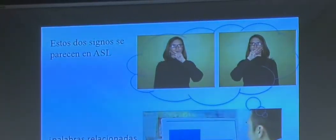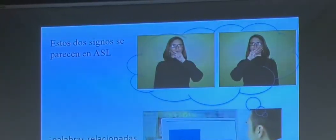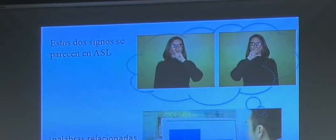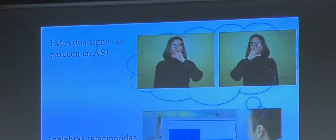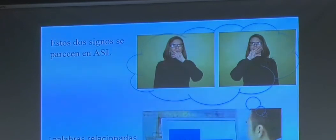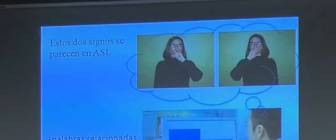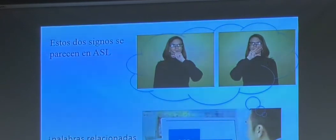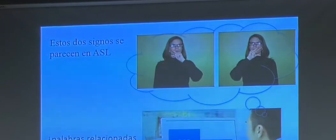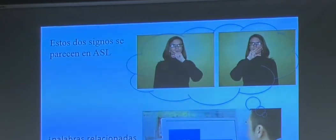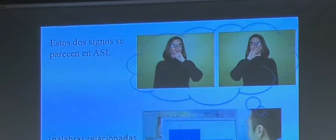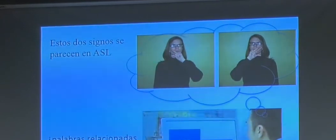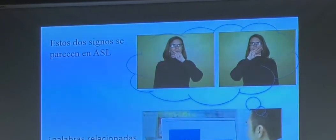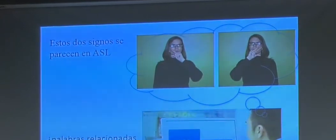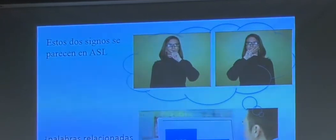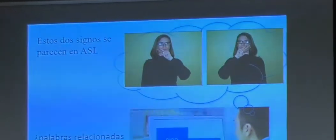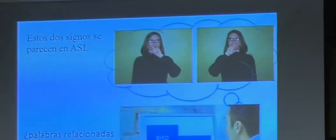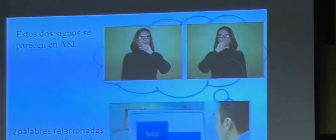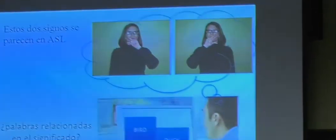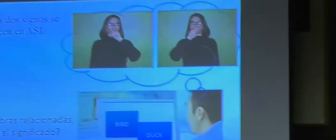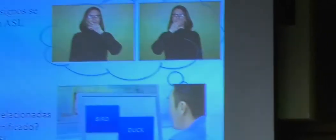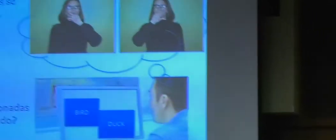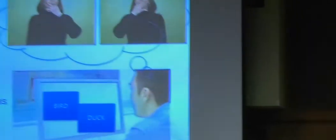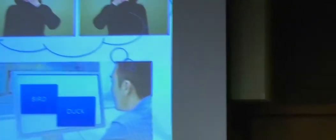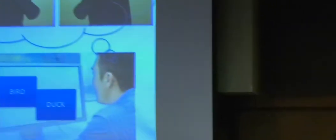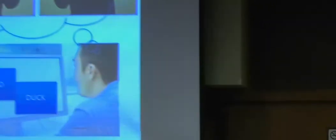O sea, los que